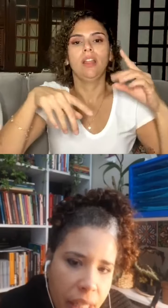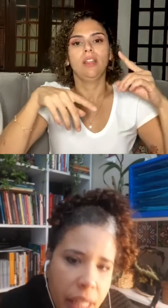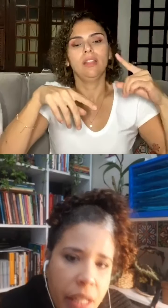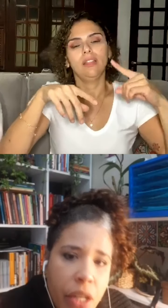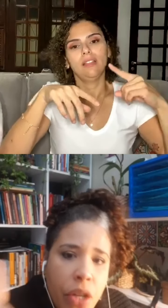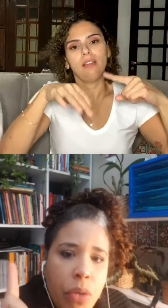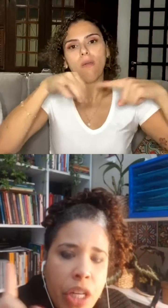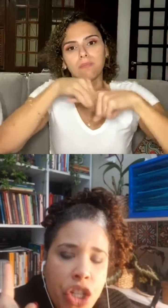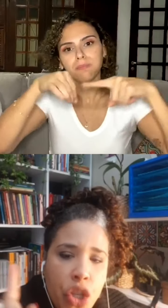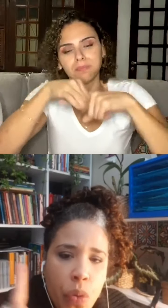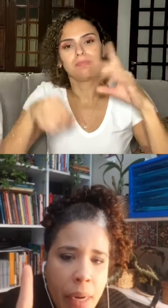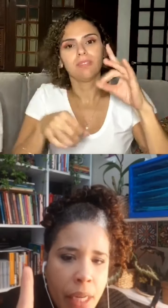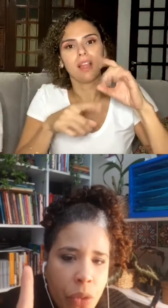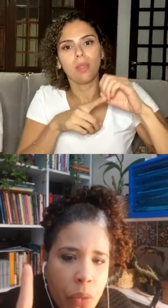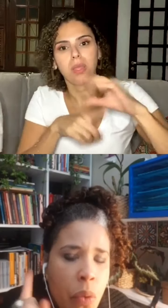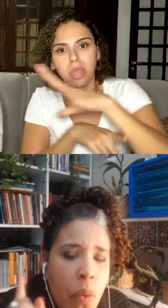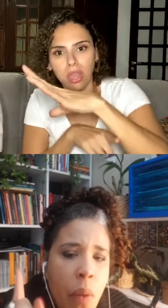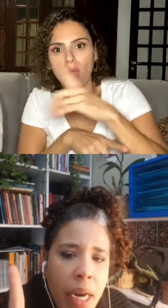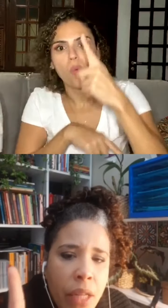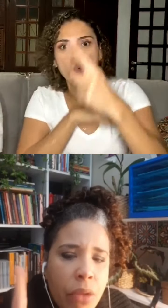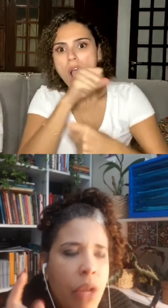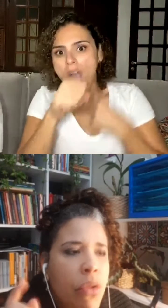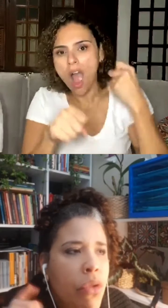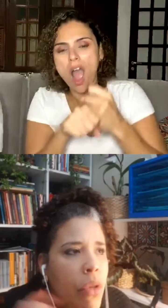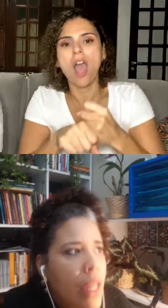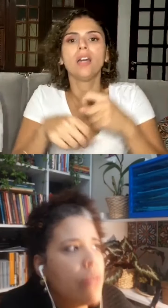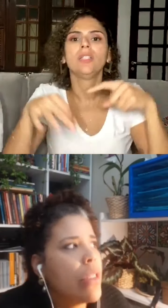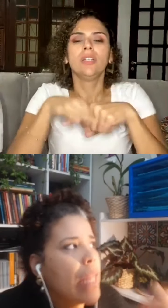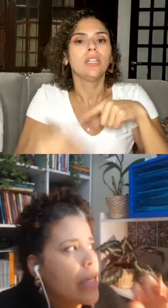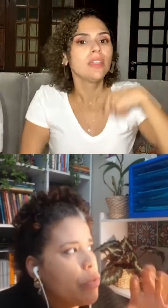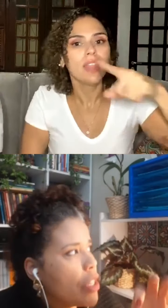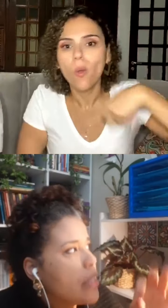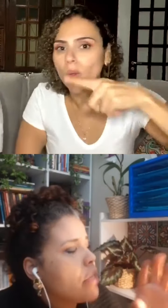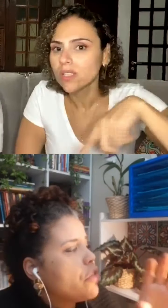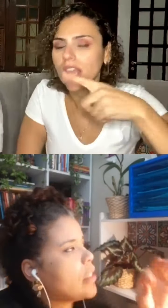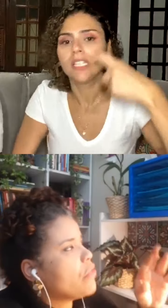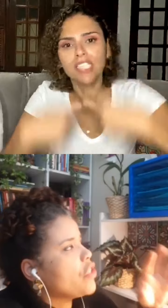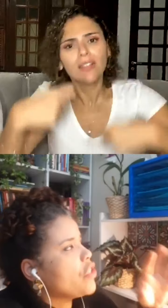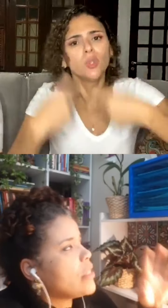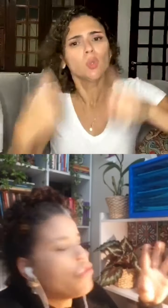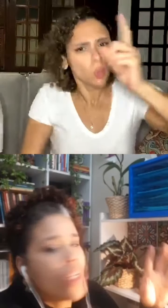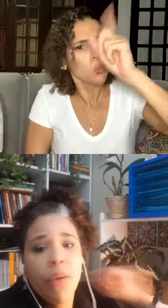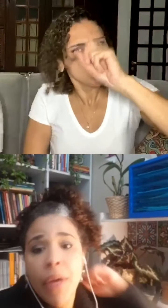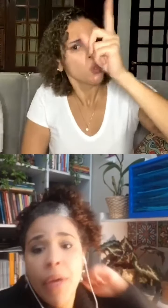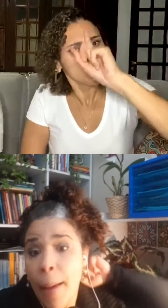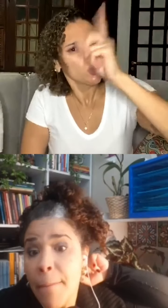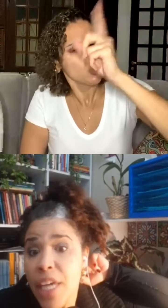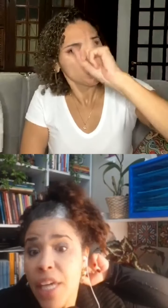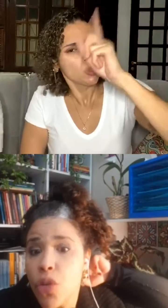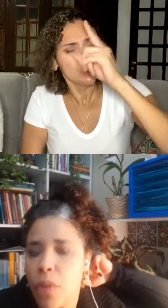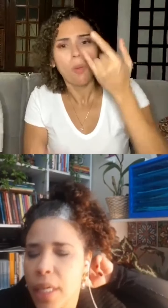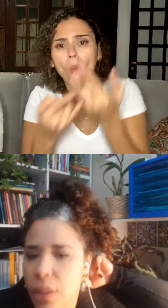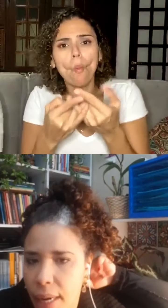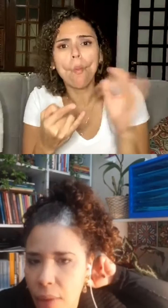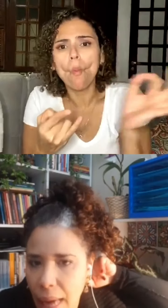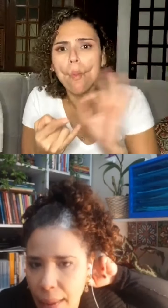vagina durante 1 ano. 1 ano eu tô tendo sexo um dia sim, um dia não, um dia sim, um dia não.